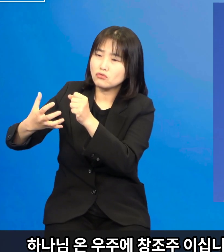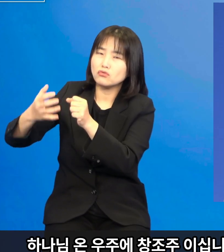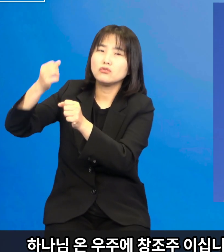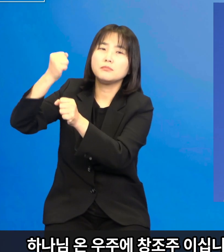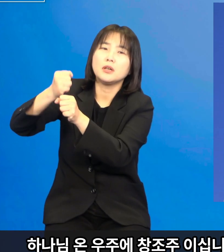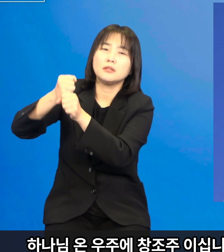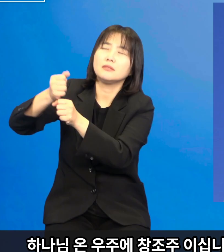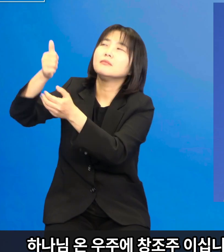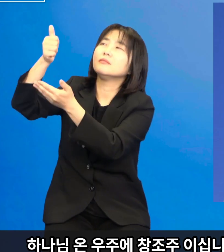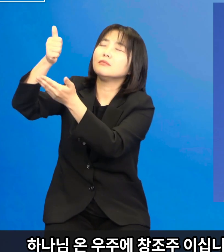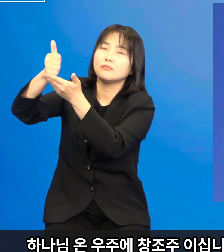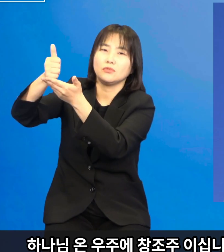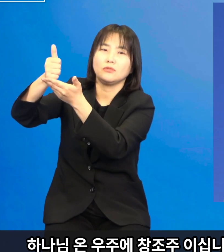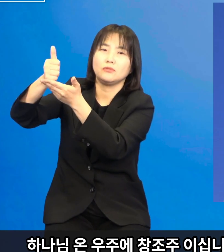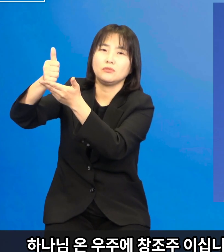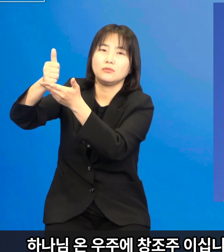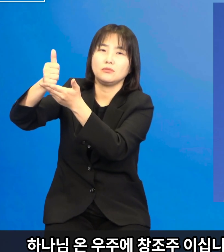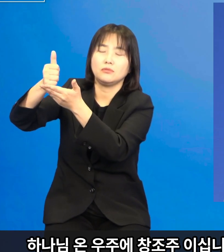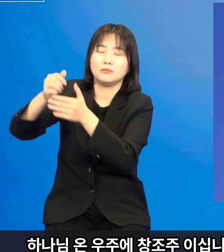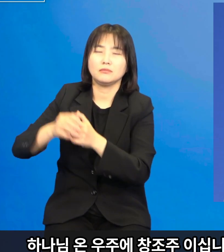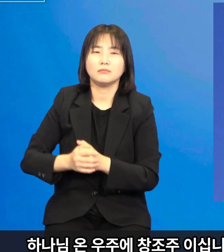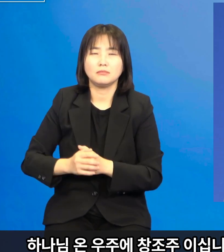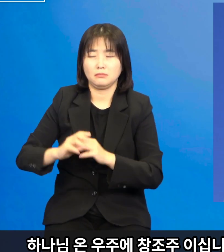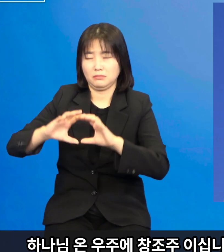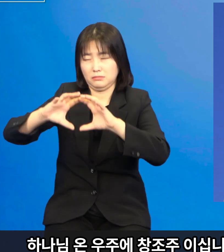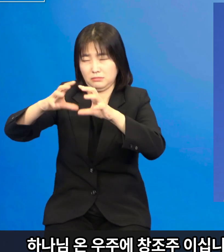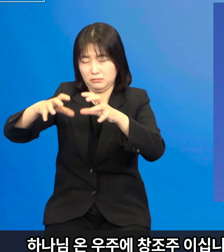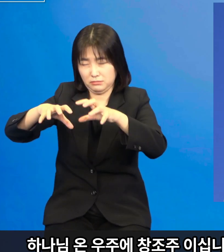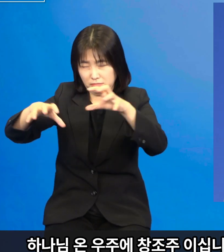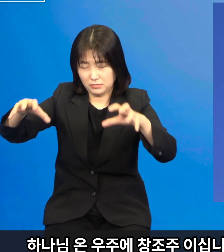창조주이십니다. 온 세계가 다 주님의 것입니다.